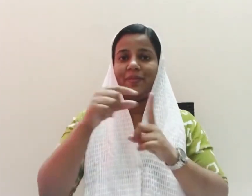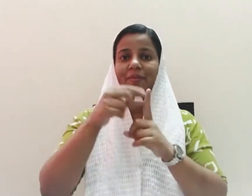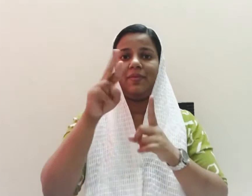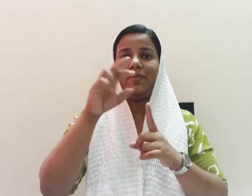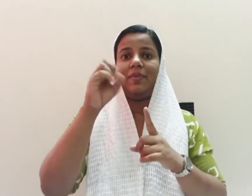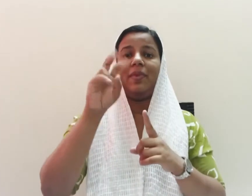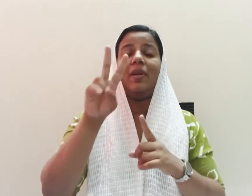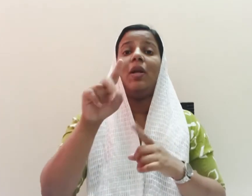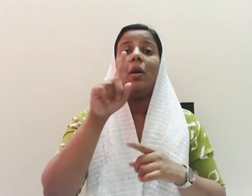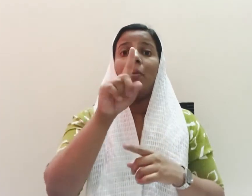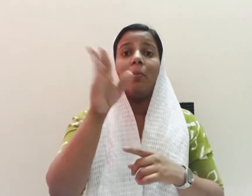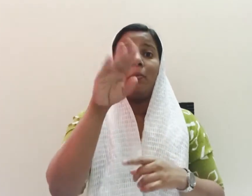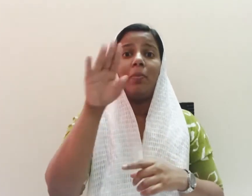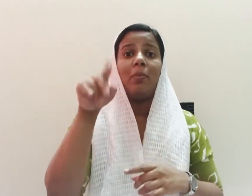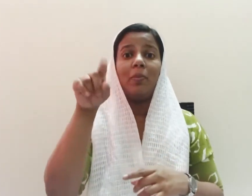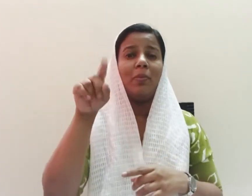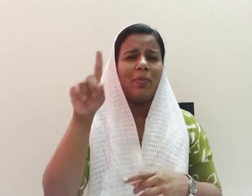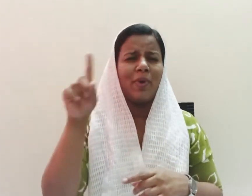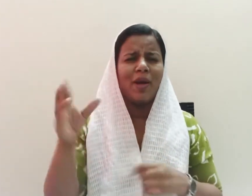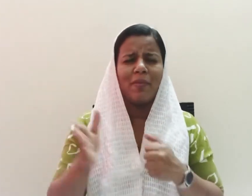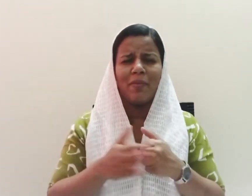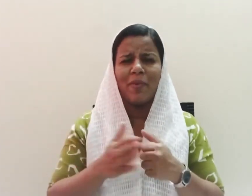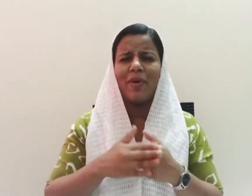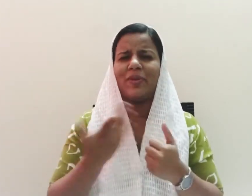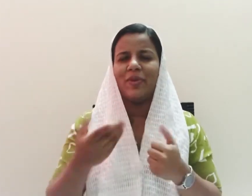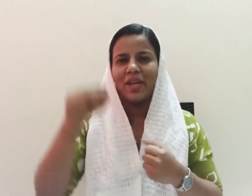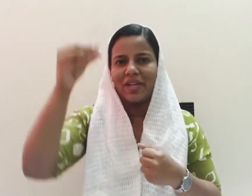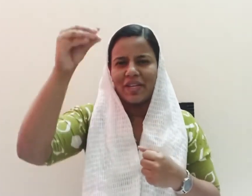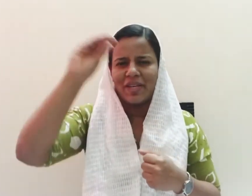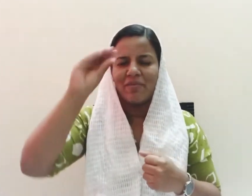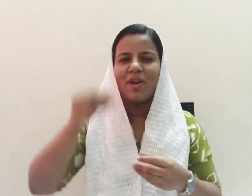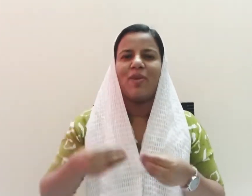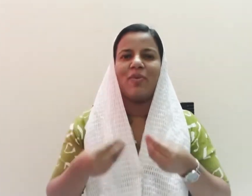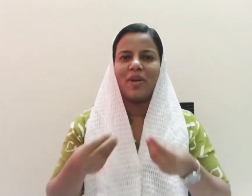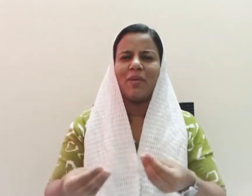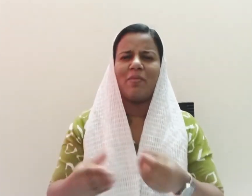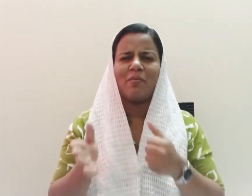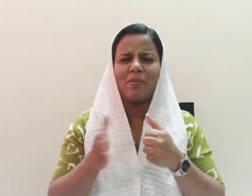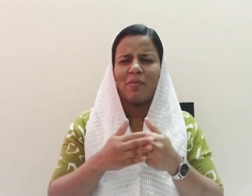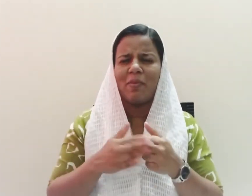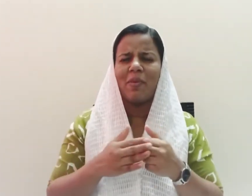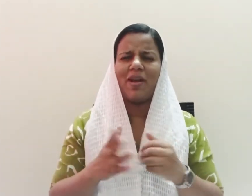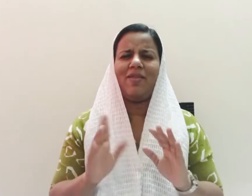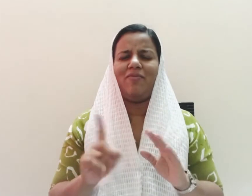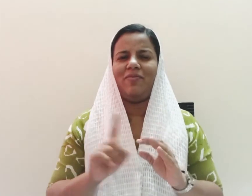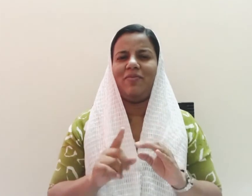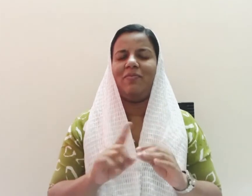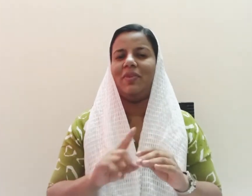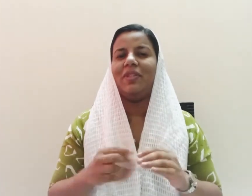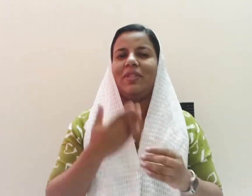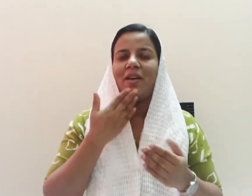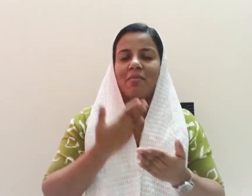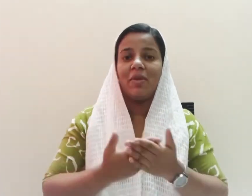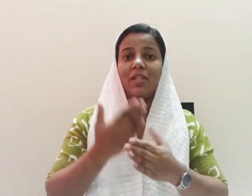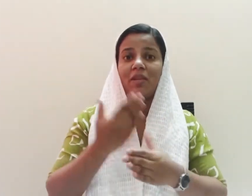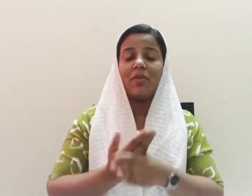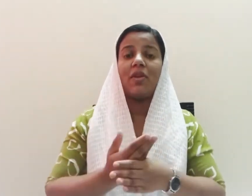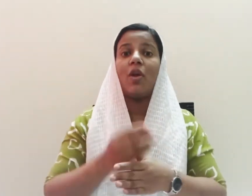സദൃശവാക്യം 19:17 പറയുന്നു, എളിയവനോട് കൃപ കാട്ടുന്നവൻ, അല്ലെങ്കിൽ എളിയവൻ പാപപ്പെട്ടവന് നന്മ ചെയ്യുന്നവൻ യഹോവയ്ക്ക്